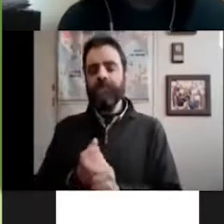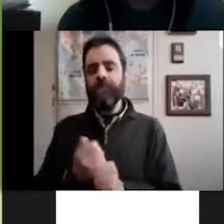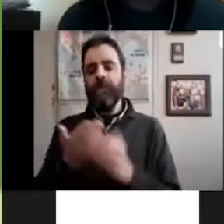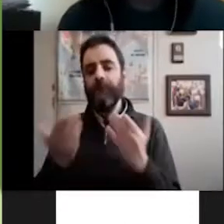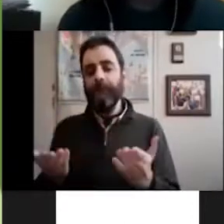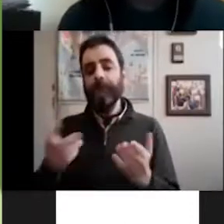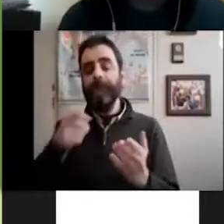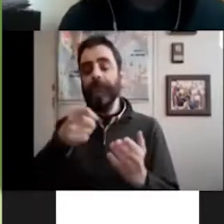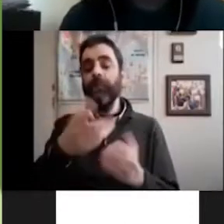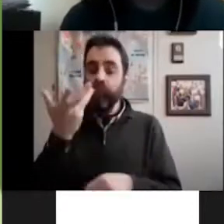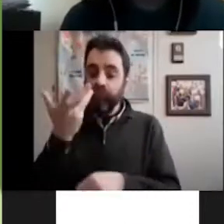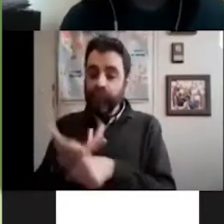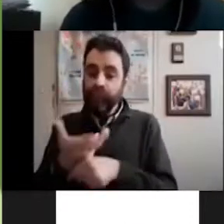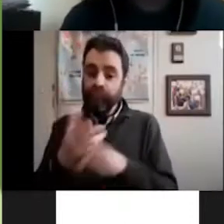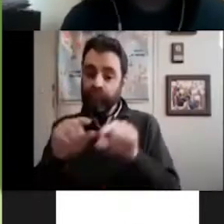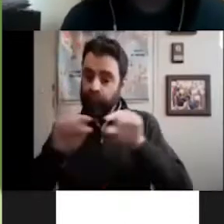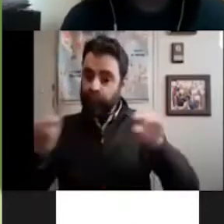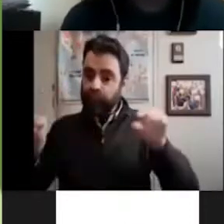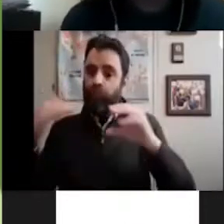sentido.